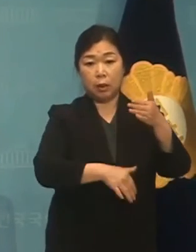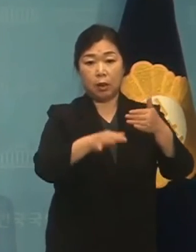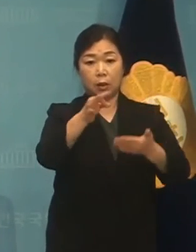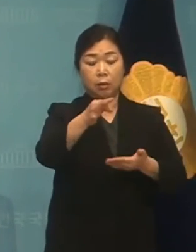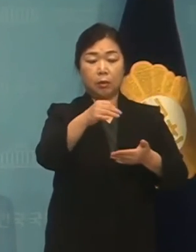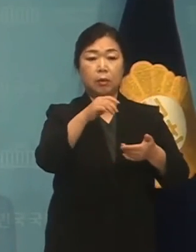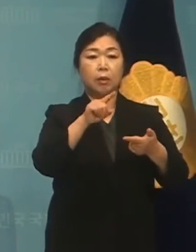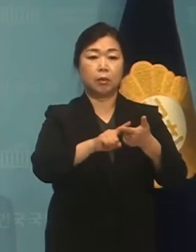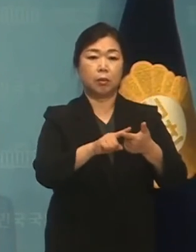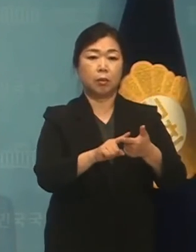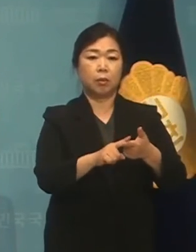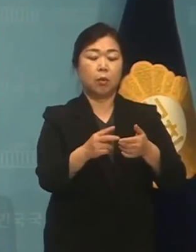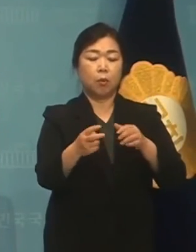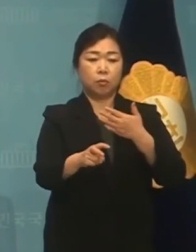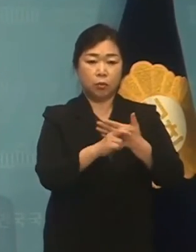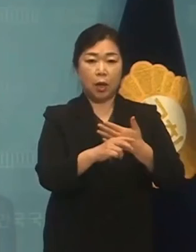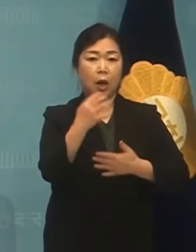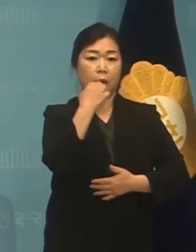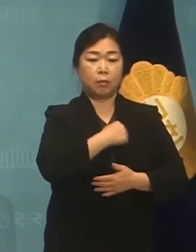부당이득으로 환수되어야 할 것입니다.